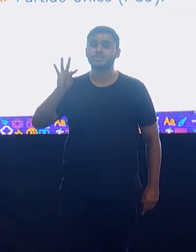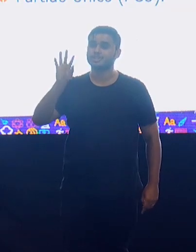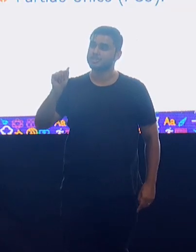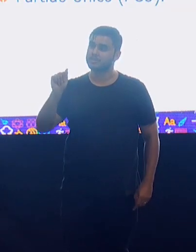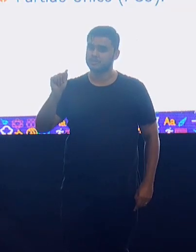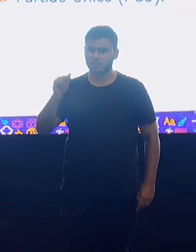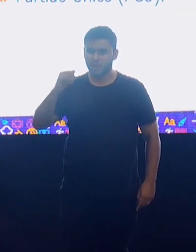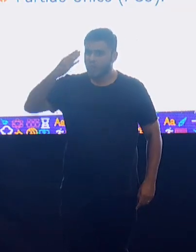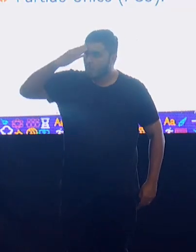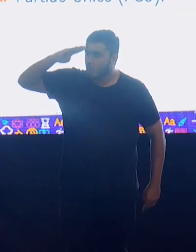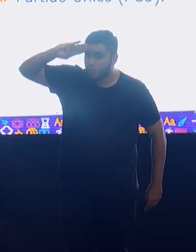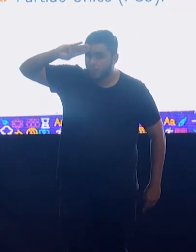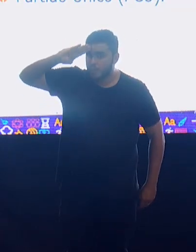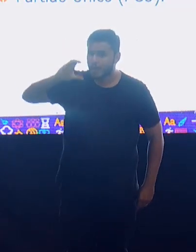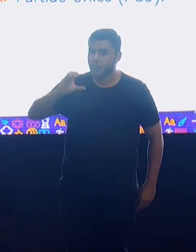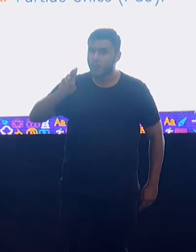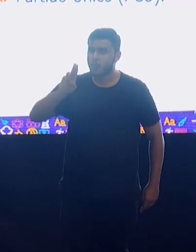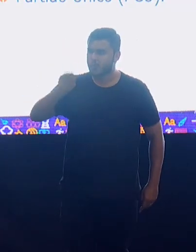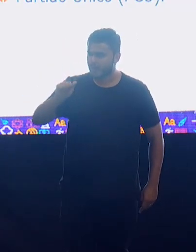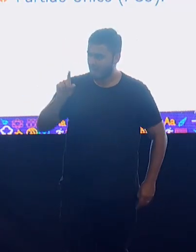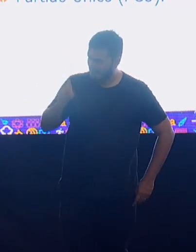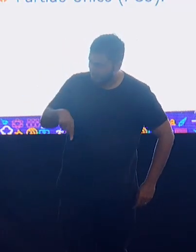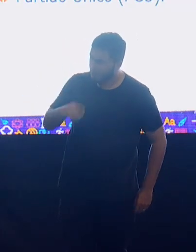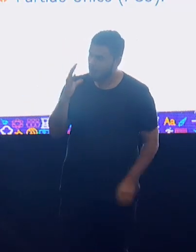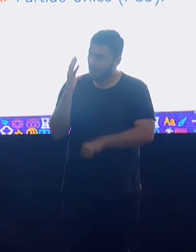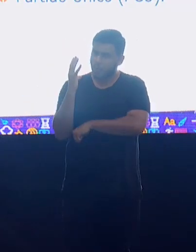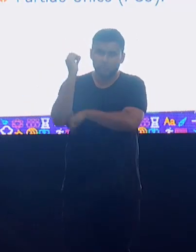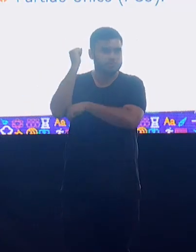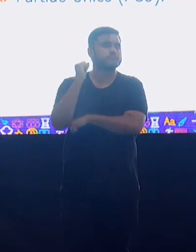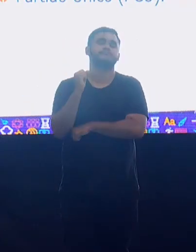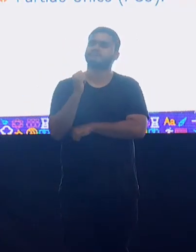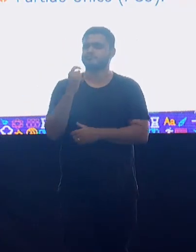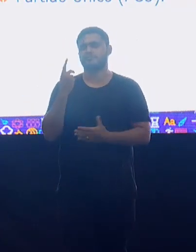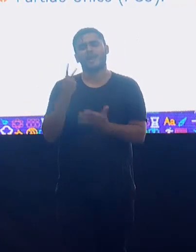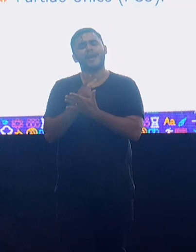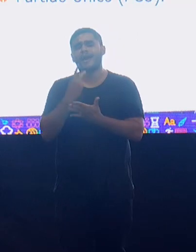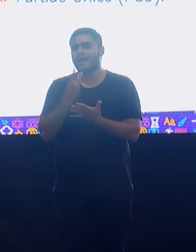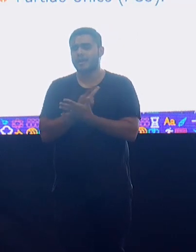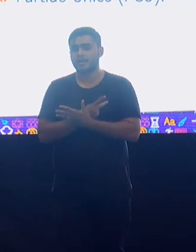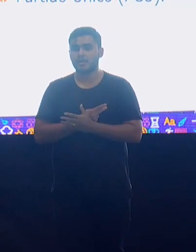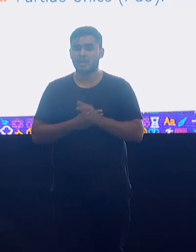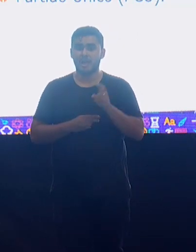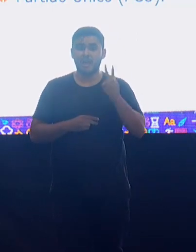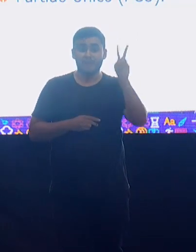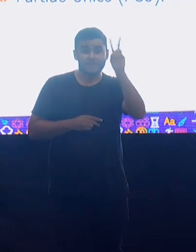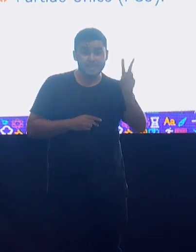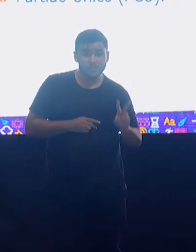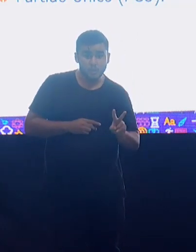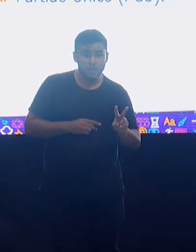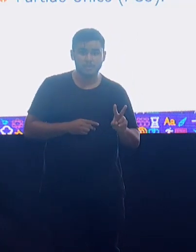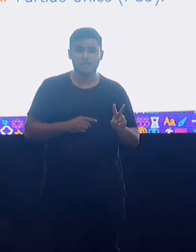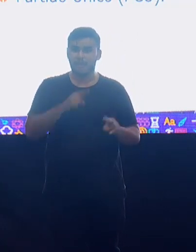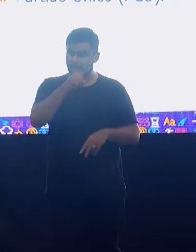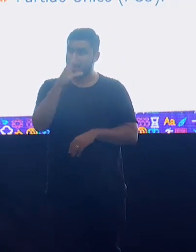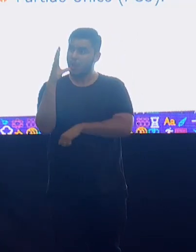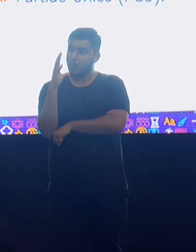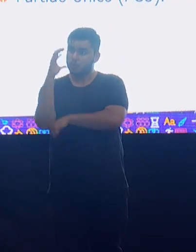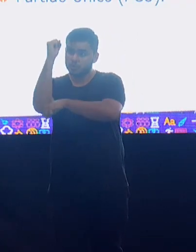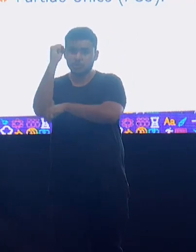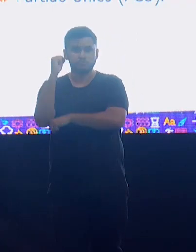chamar Cuba de comunista? Erradíssimo. É errado chamar Venezuela de comunista?